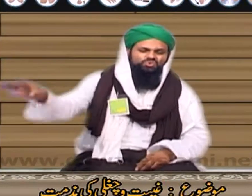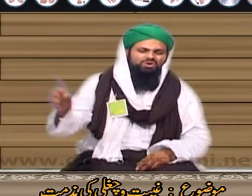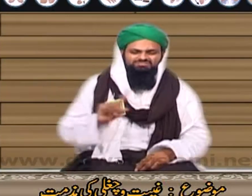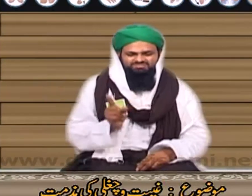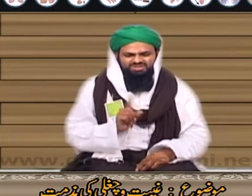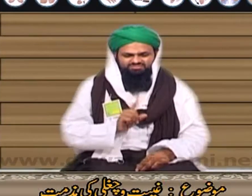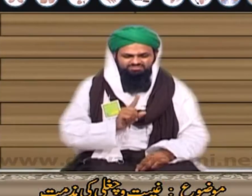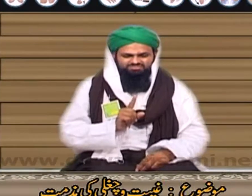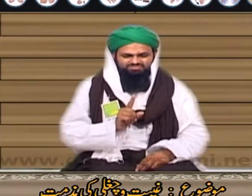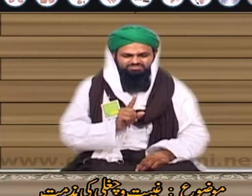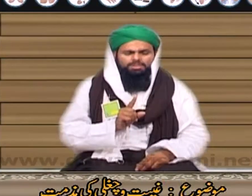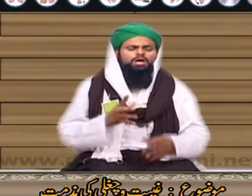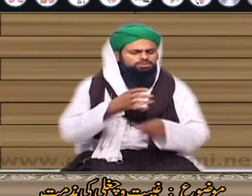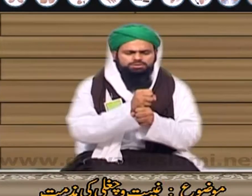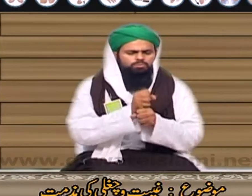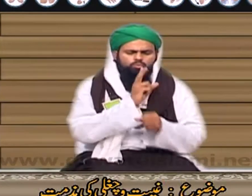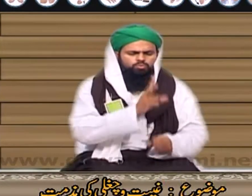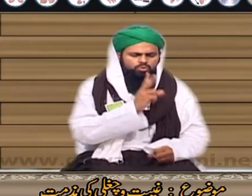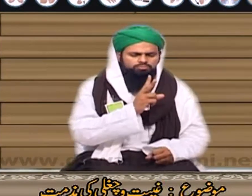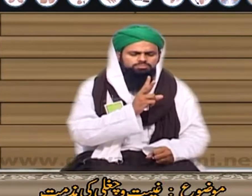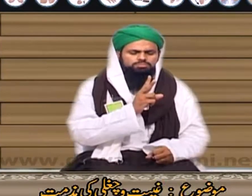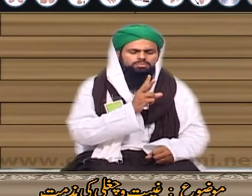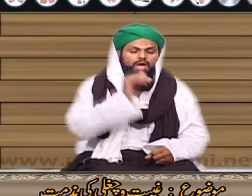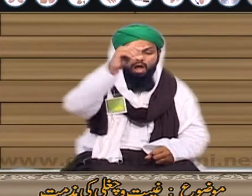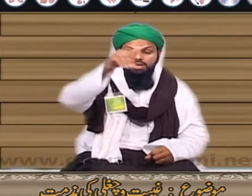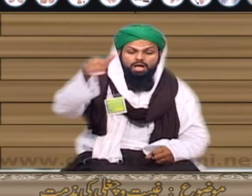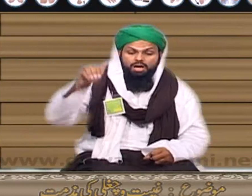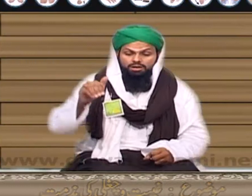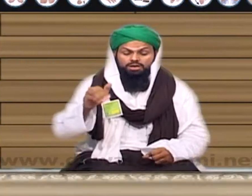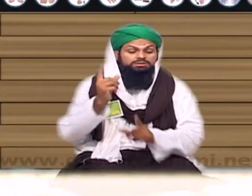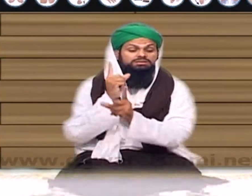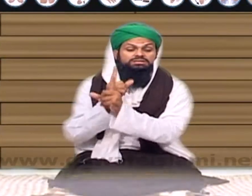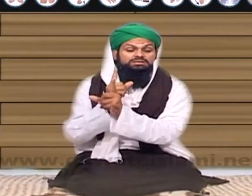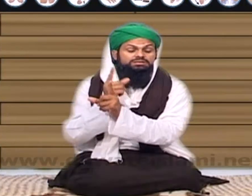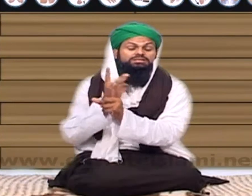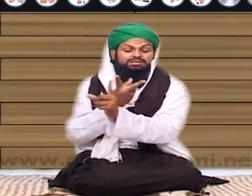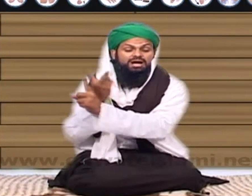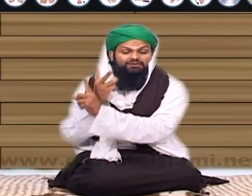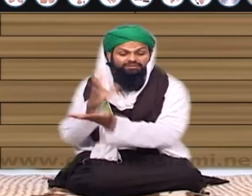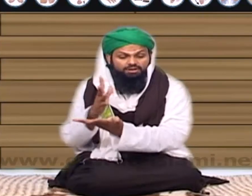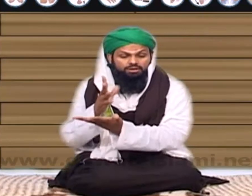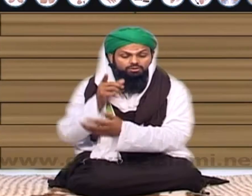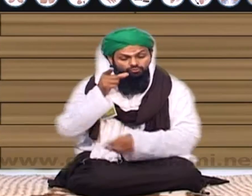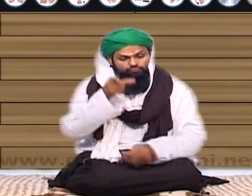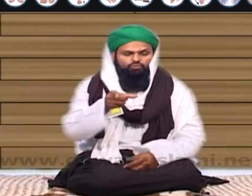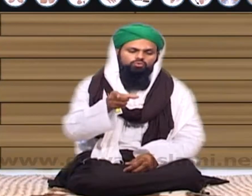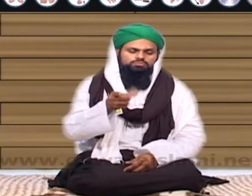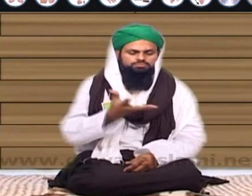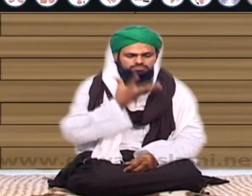ہے. سب کو نہیں کہتا, لیکن جس کو کہتا ہوں, جو نہیں کہتا میں اس کو کہتا ہوں, وہ سمجھ لے کہ مجھے کہا جائے. تو